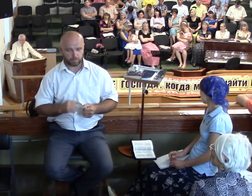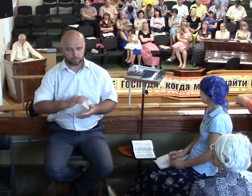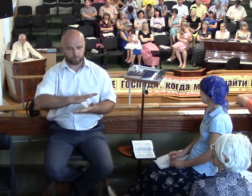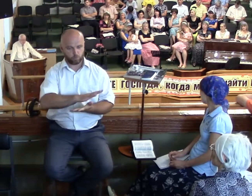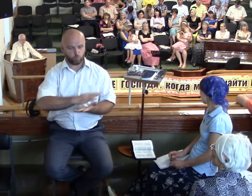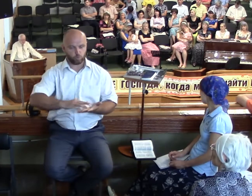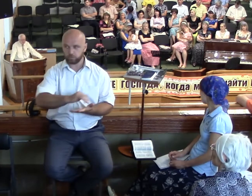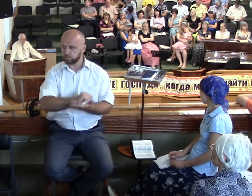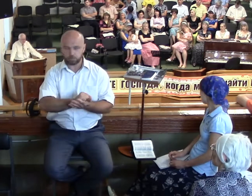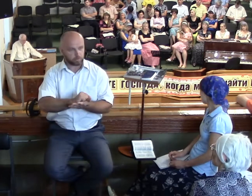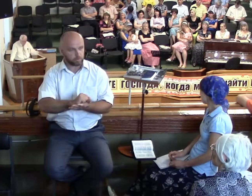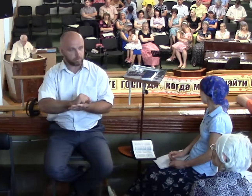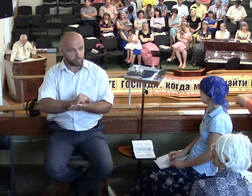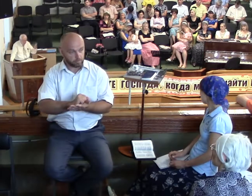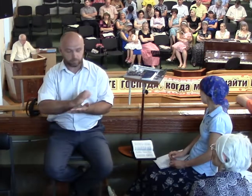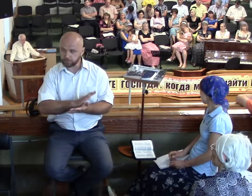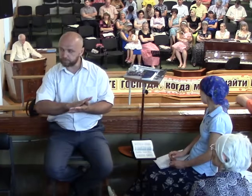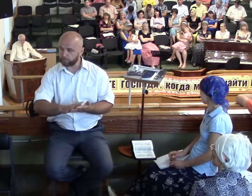перед Господом. Вы помните, как